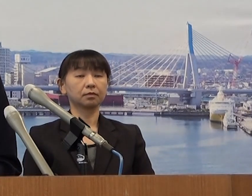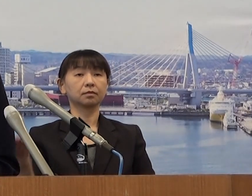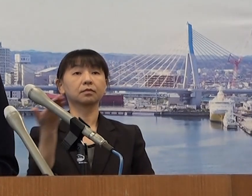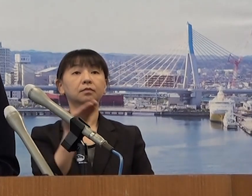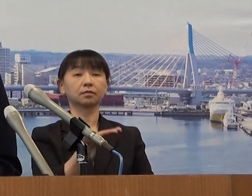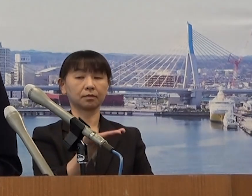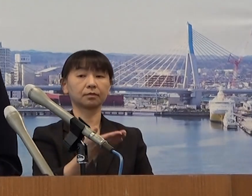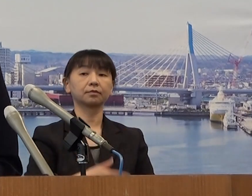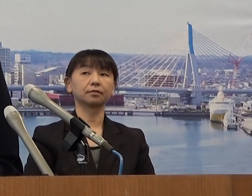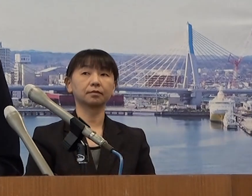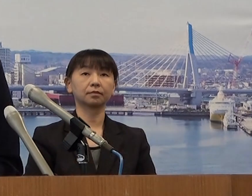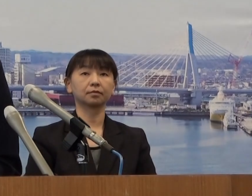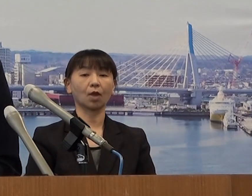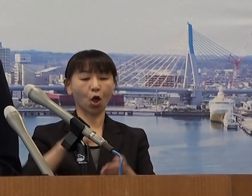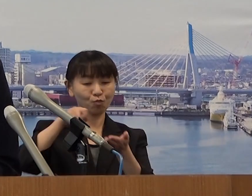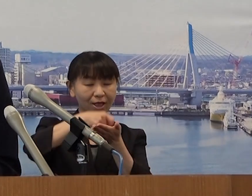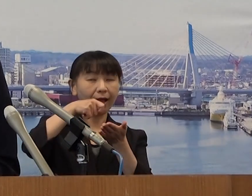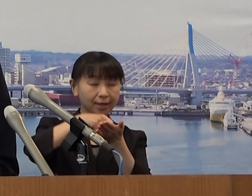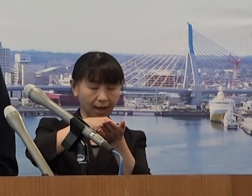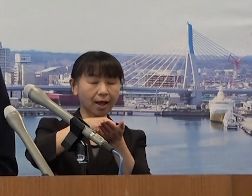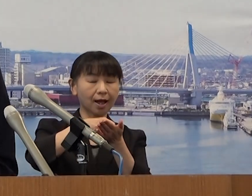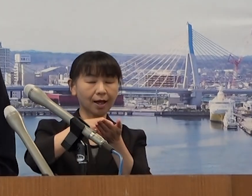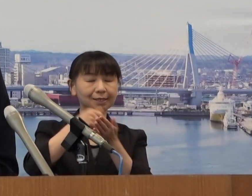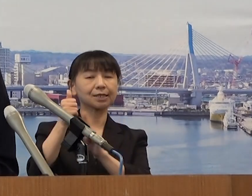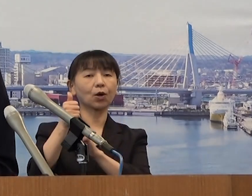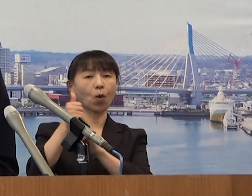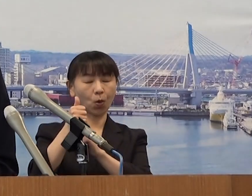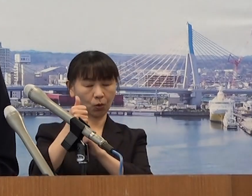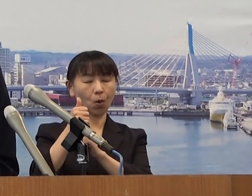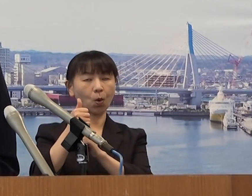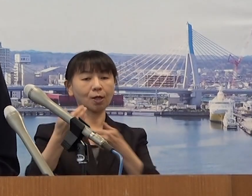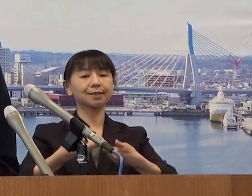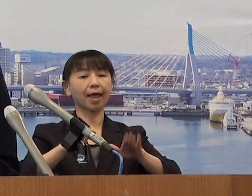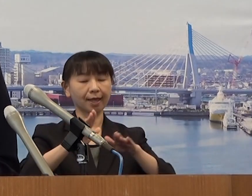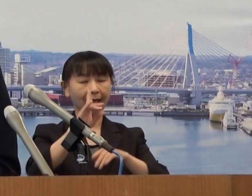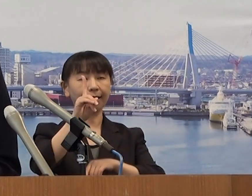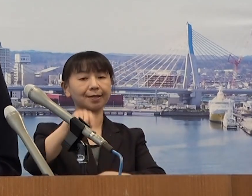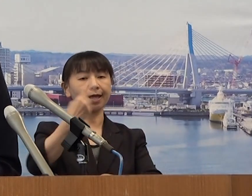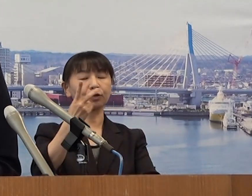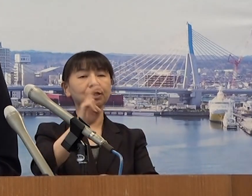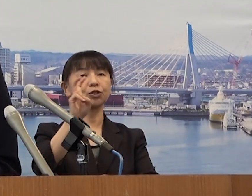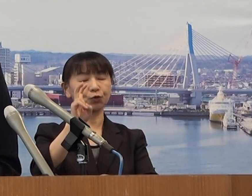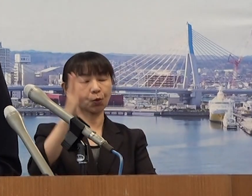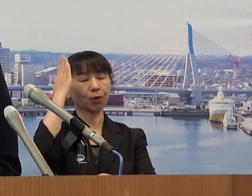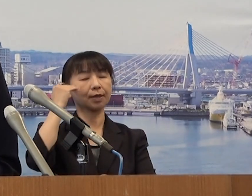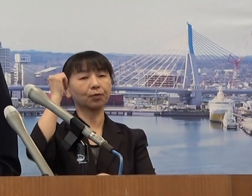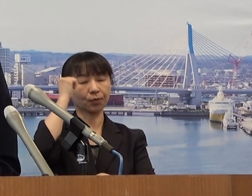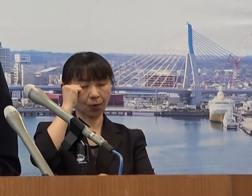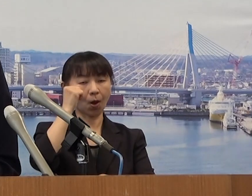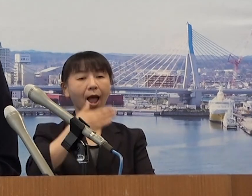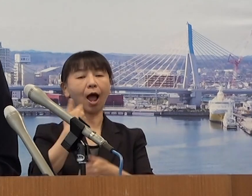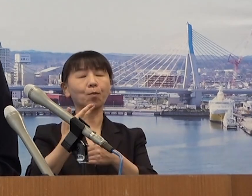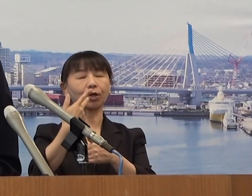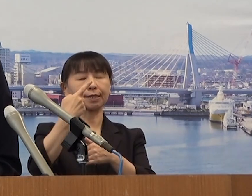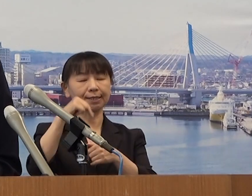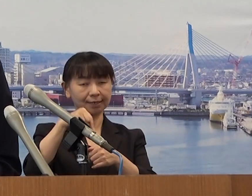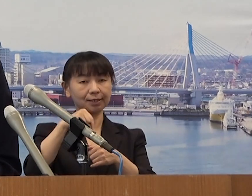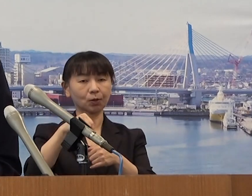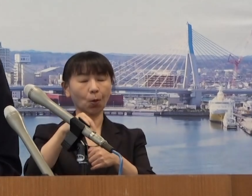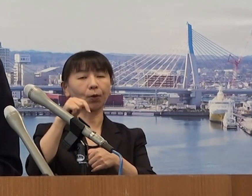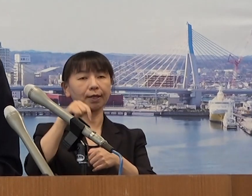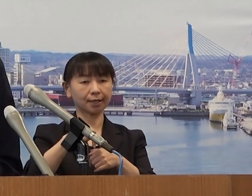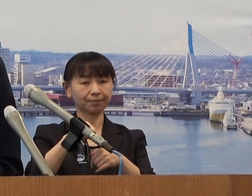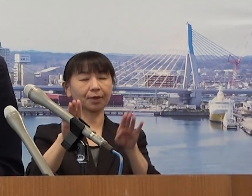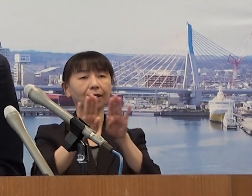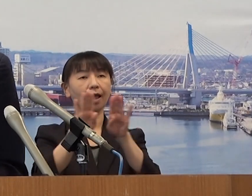次に宗像志功生誕120年記念宗像志功サミット in 青森の開催についてご説